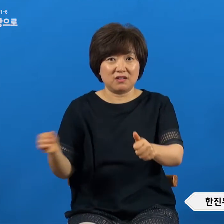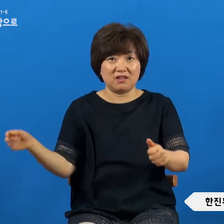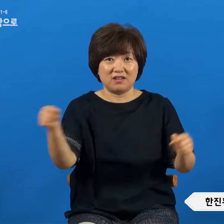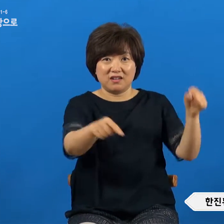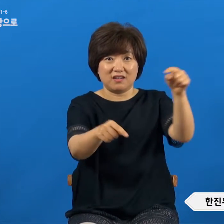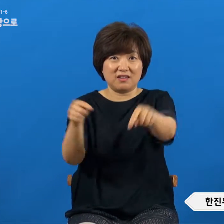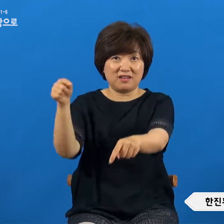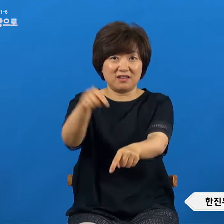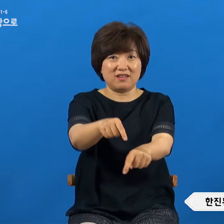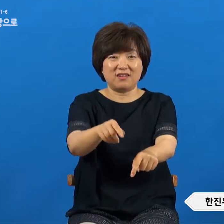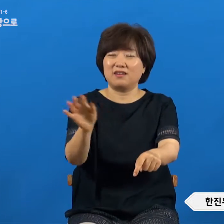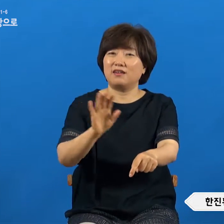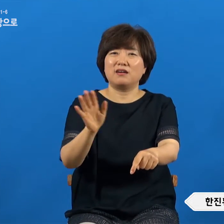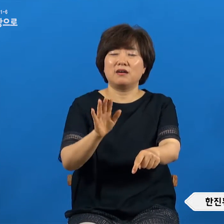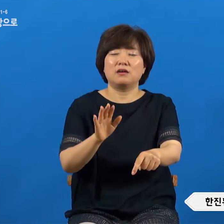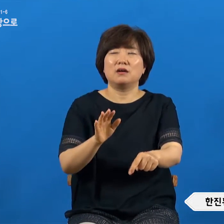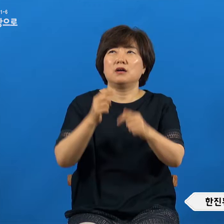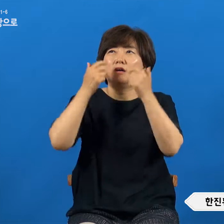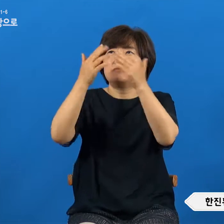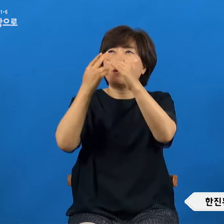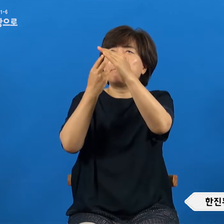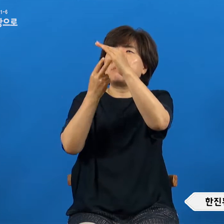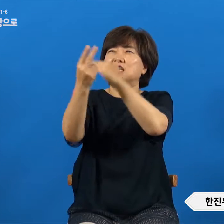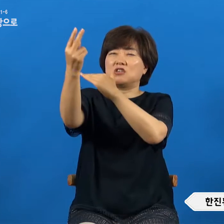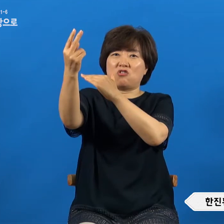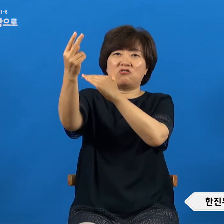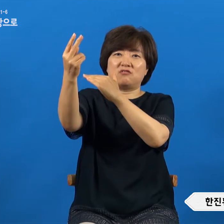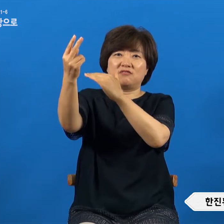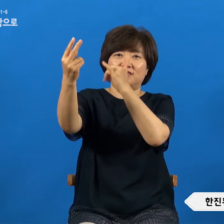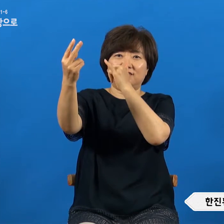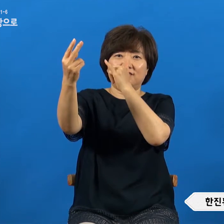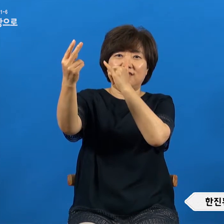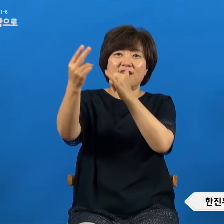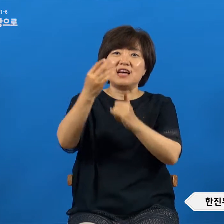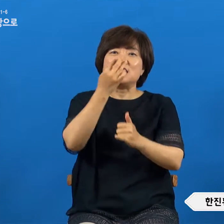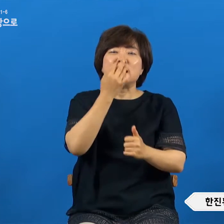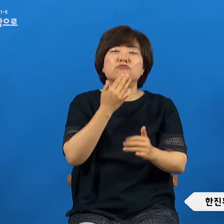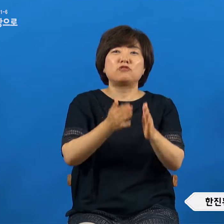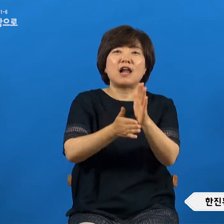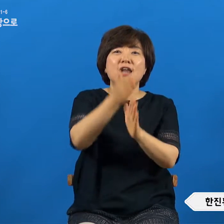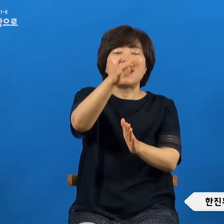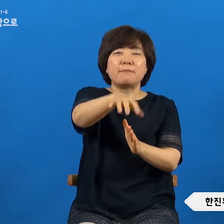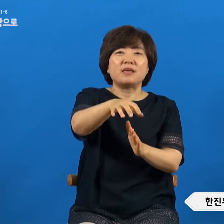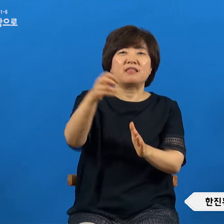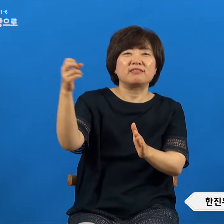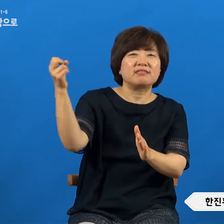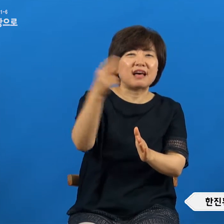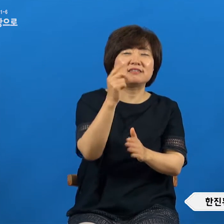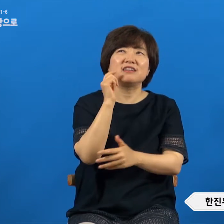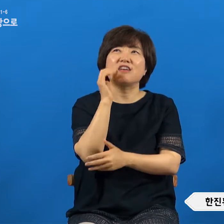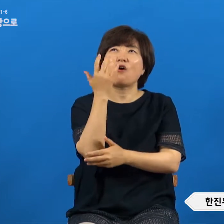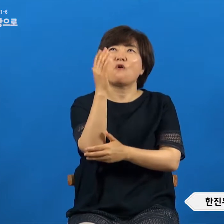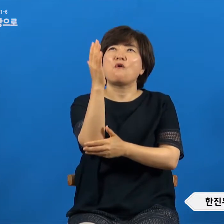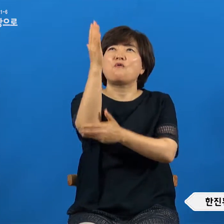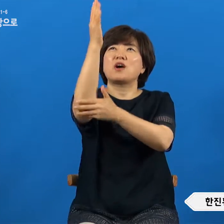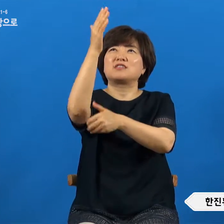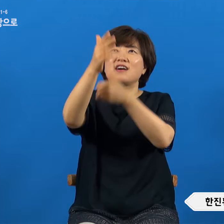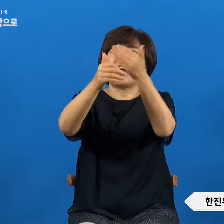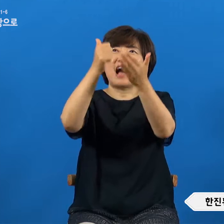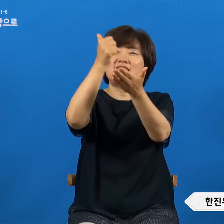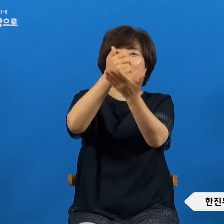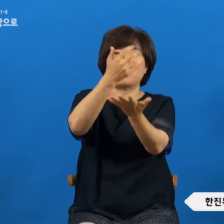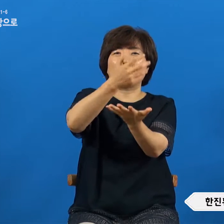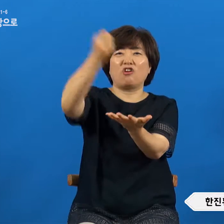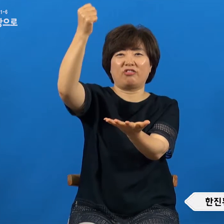그에게는 분명한 비전이 있었습니다. 예루살렘이 다시금 영광스러운 하나님의 도성으로 우뚝 서게